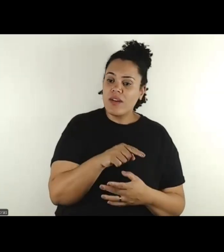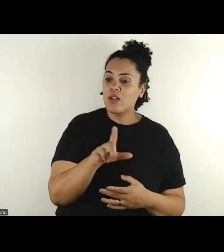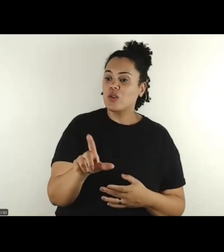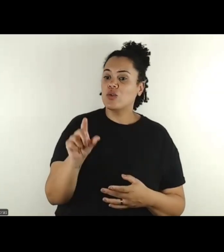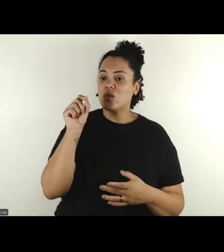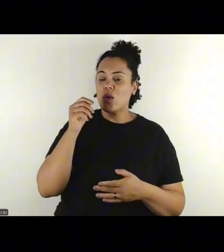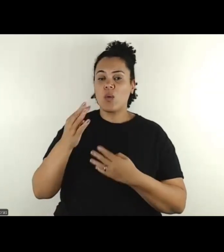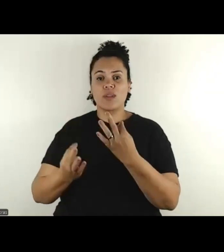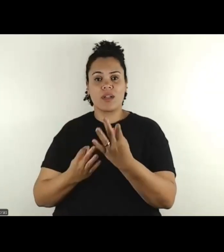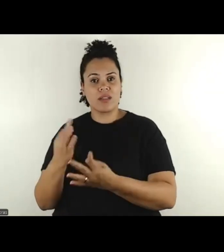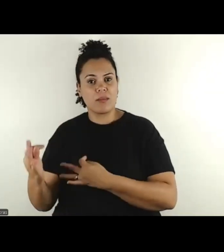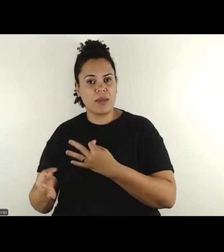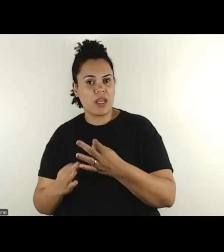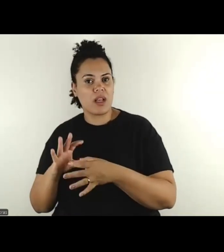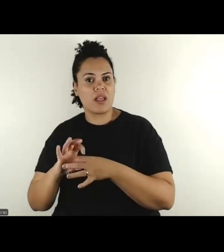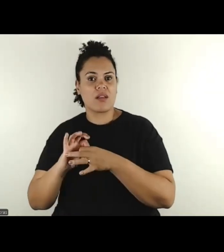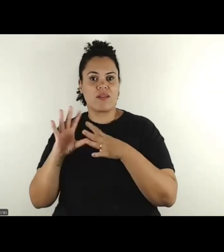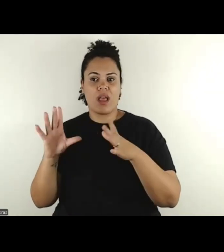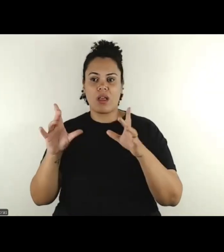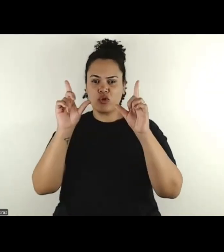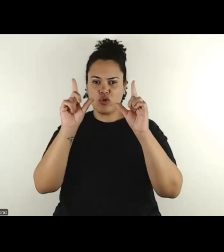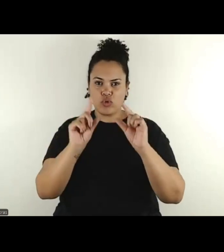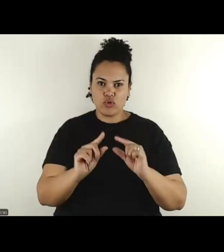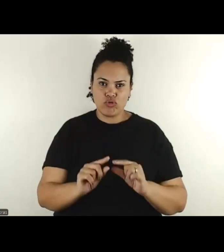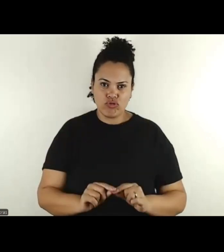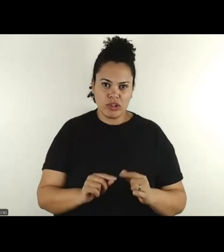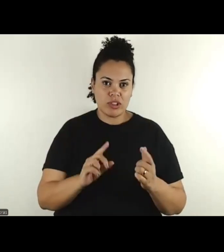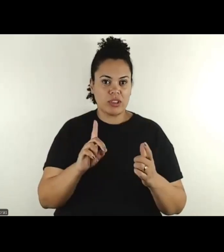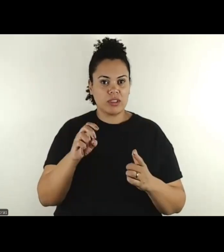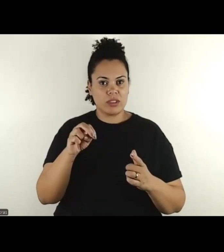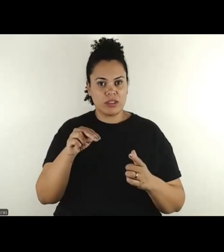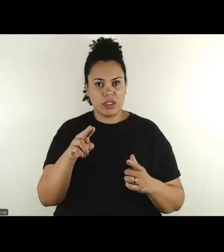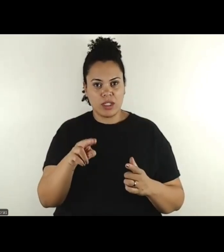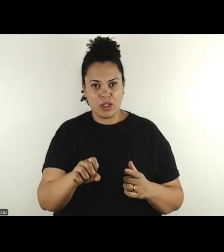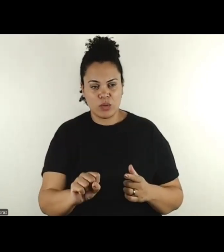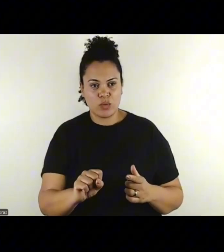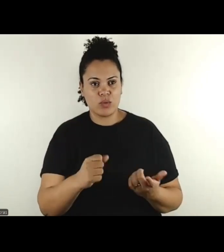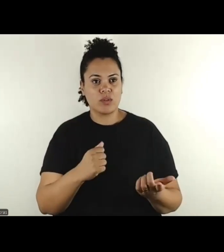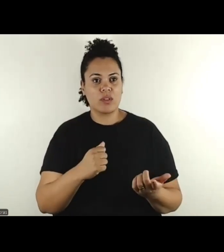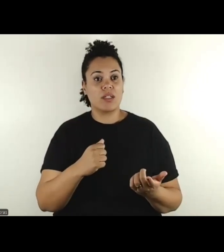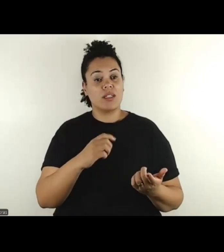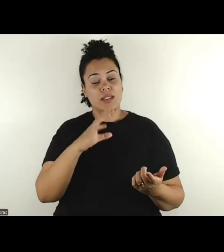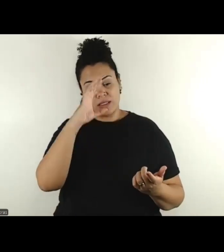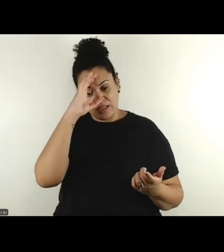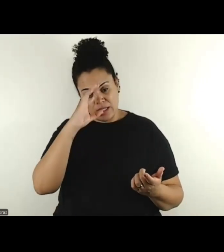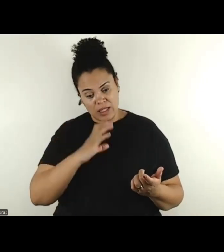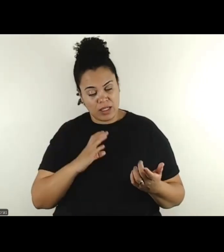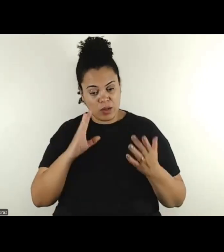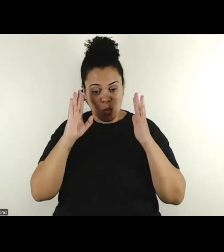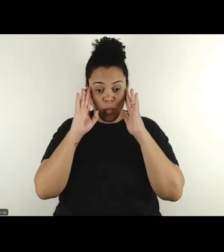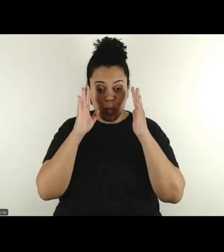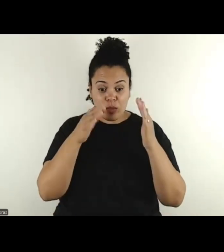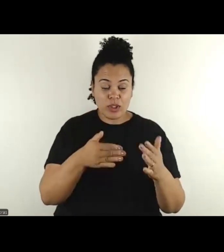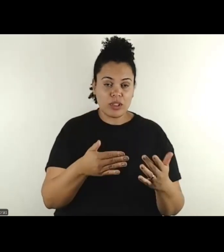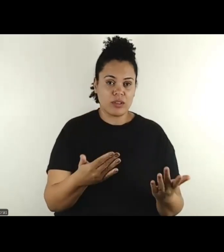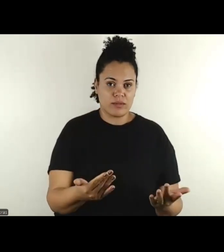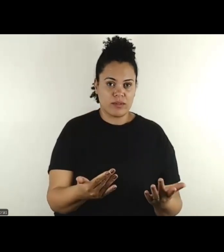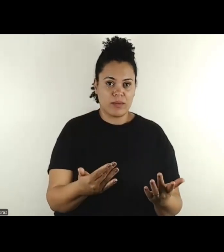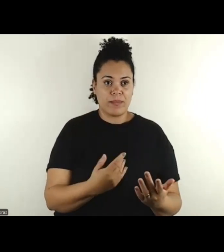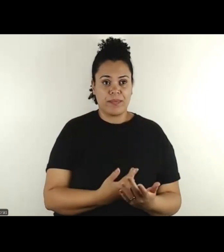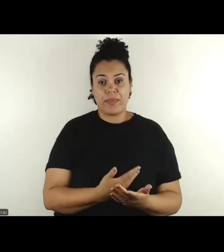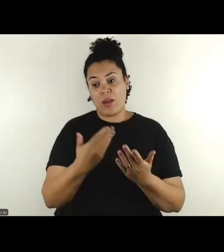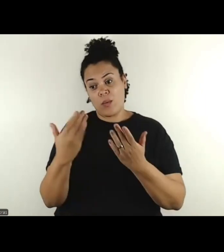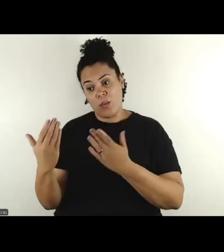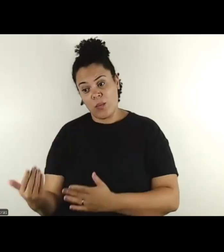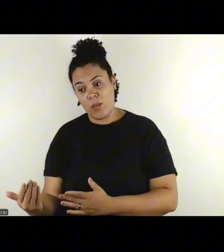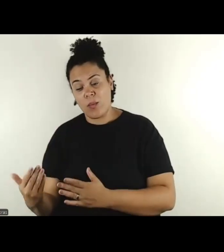uso da estratégia de redução de danos, né? E tem a cidadania como eixo central, como eu já disse. Do outro lado, a gente tem esse outro projeto,